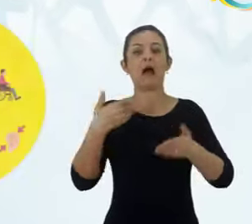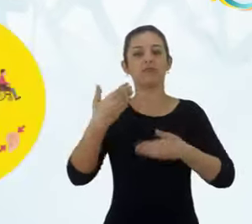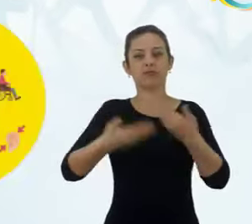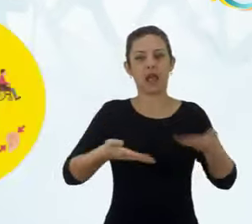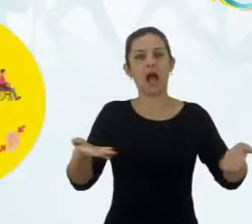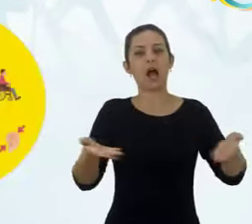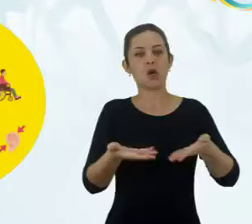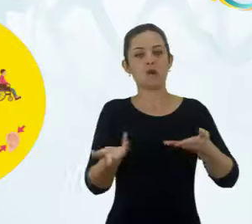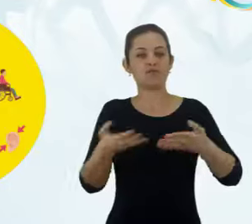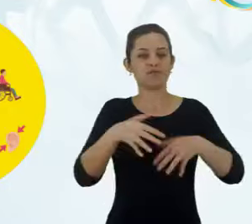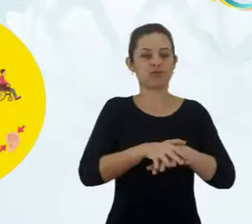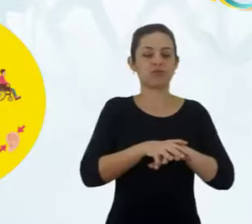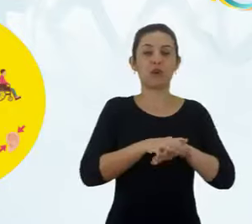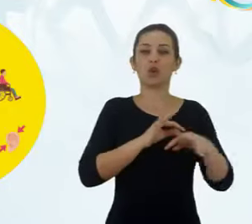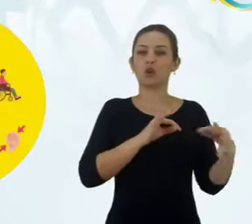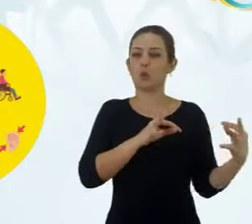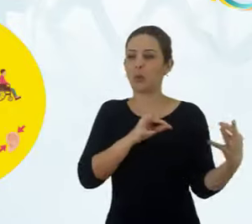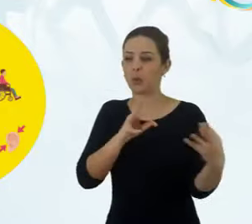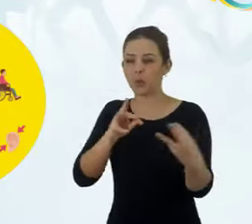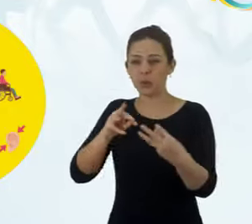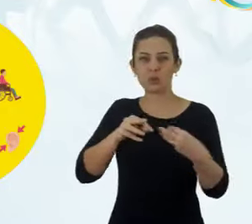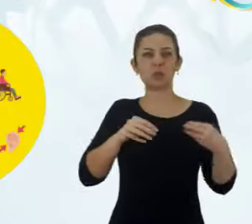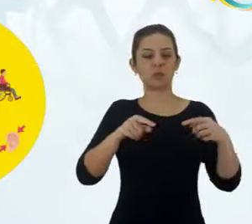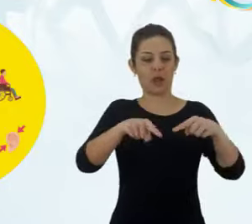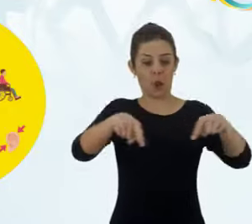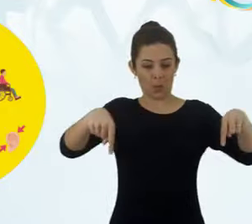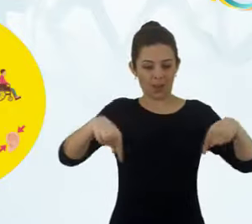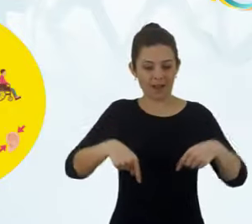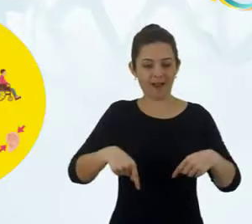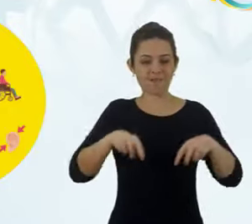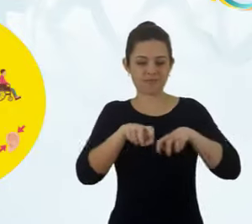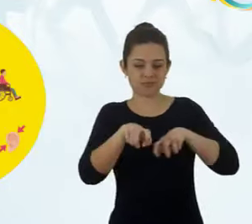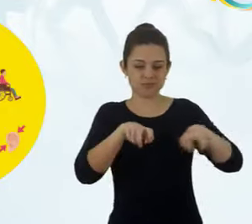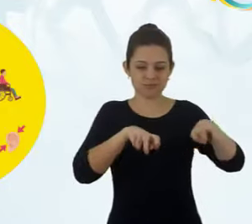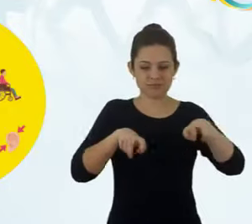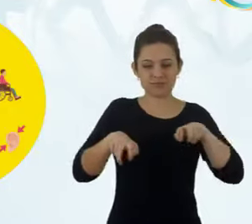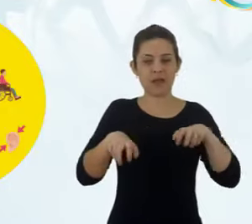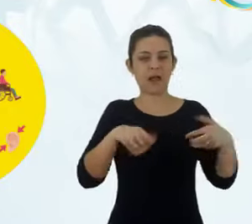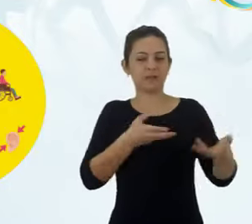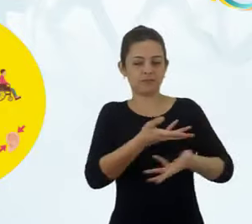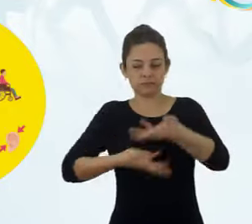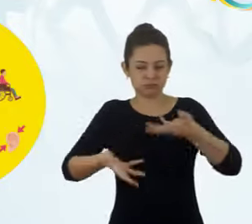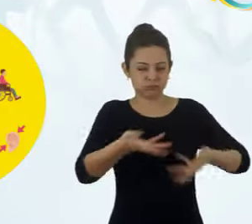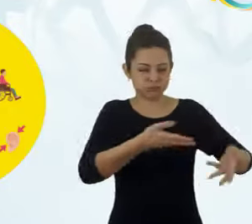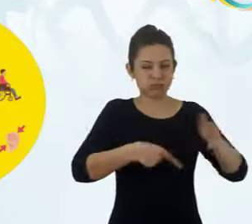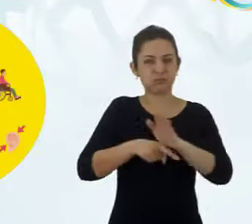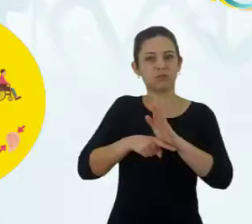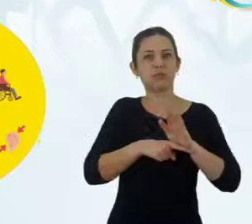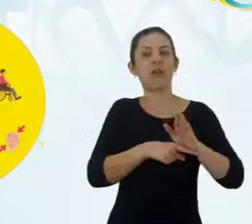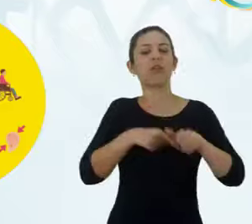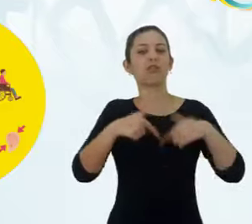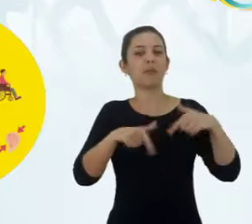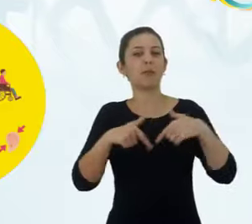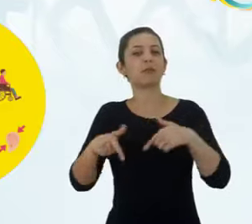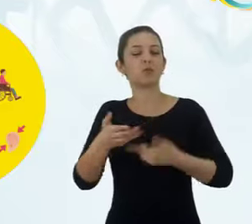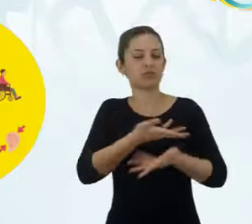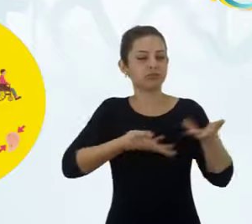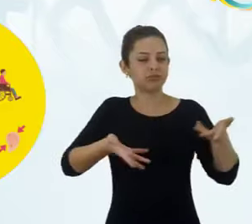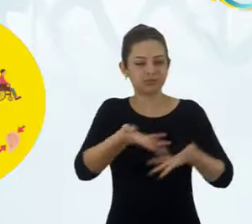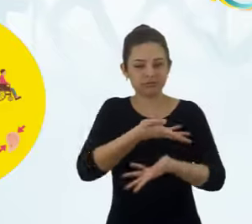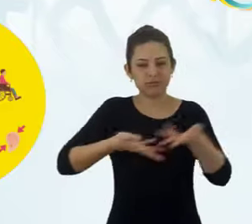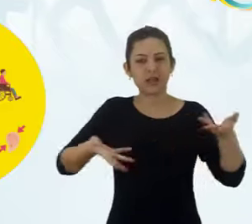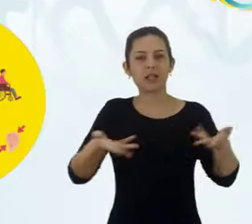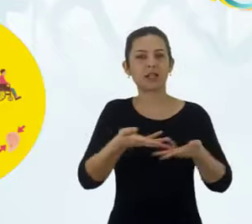chegou na inclusão, onde todos estão realmente no mesmo lugar, todos trabalham em conjunto,